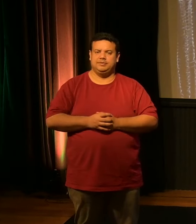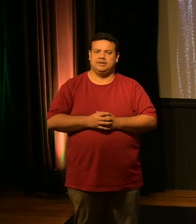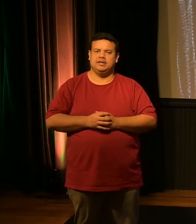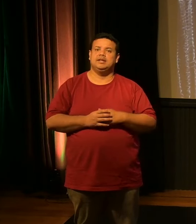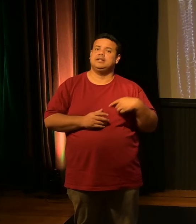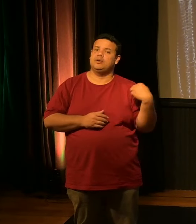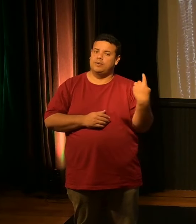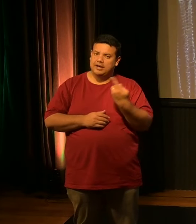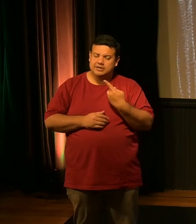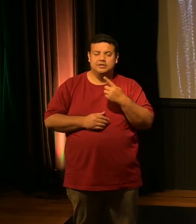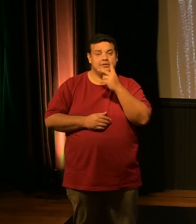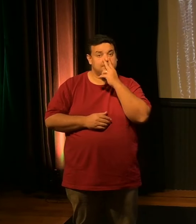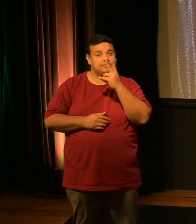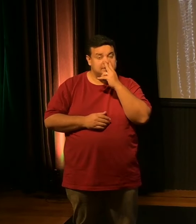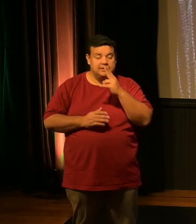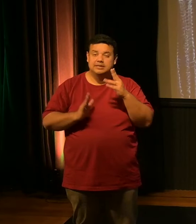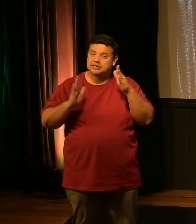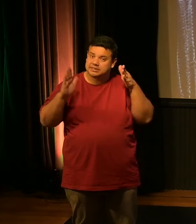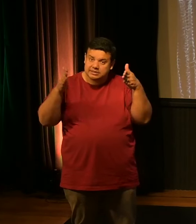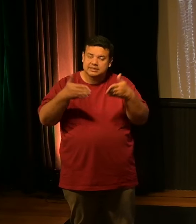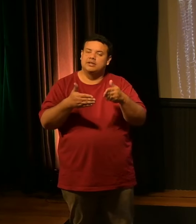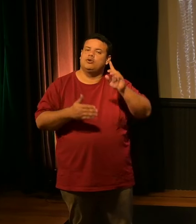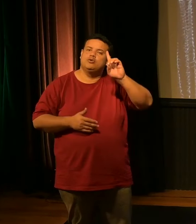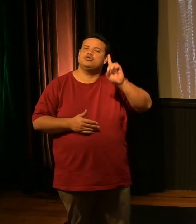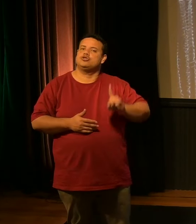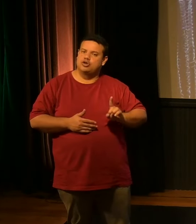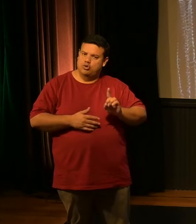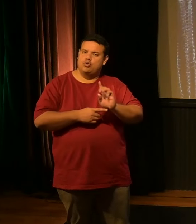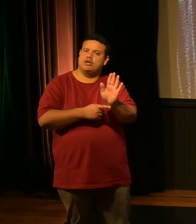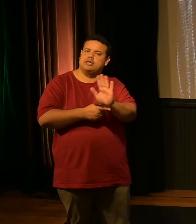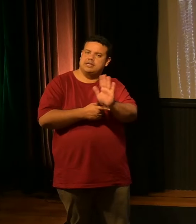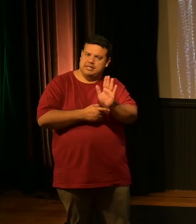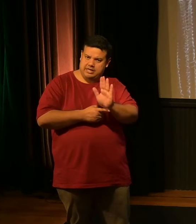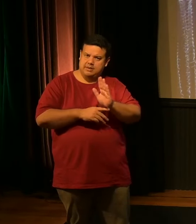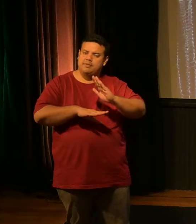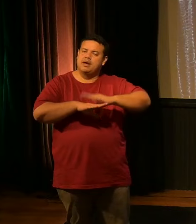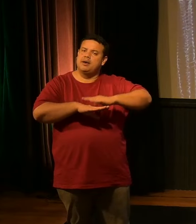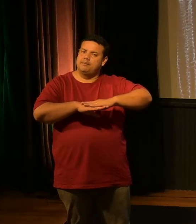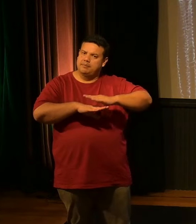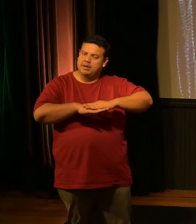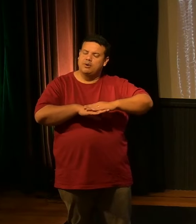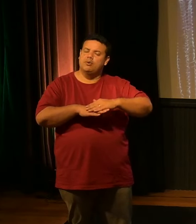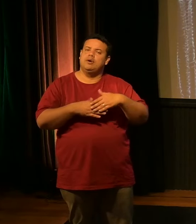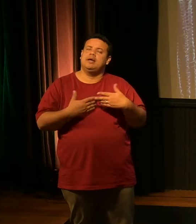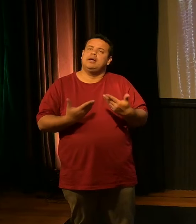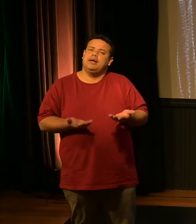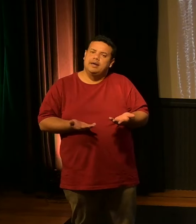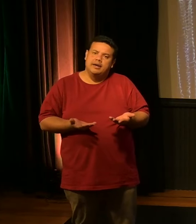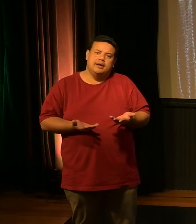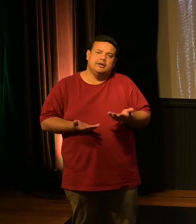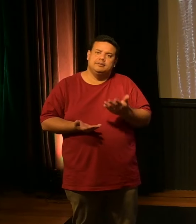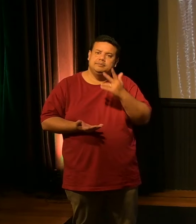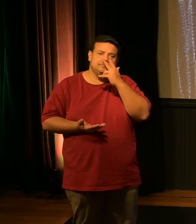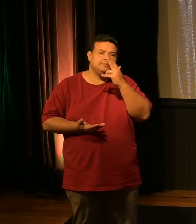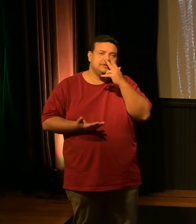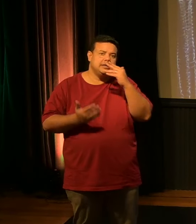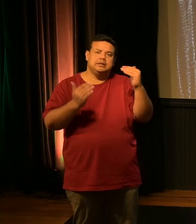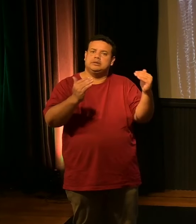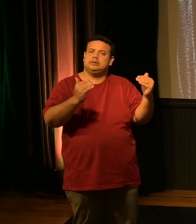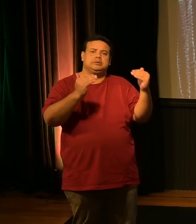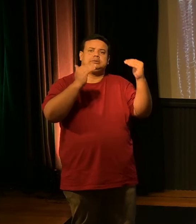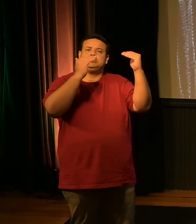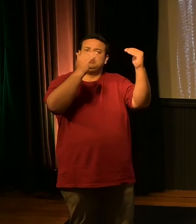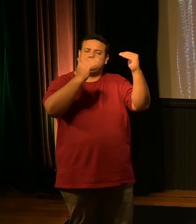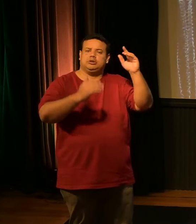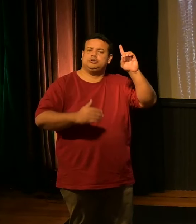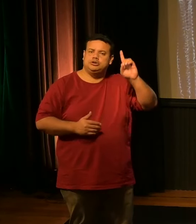gente descentraliza um pouquinho dessa figura do diretor cinematográfico como a, sei lá, a mais alta hierarquia,